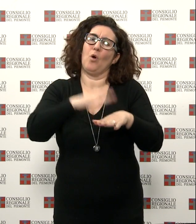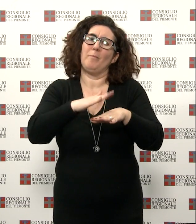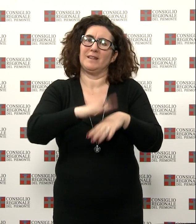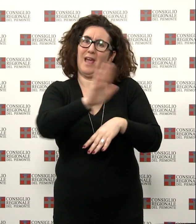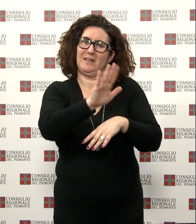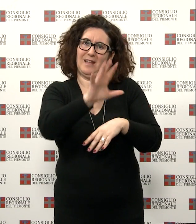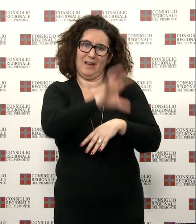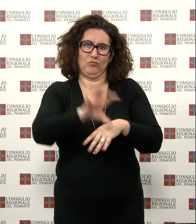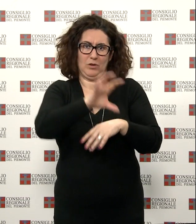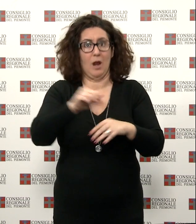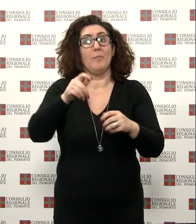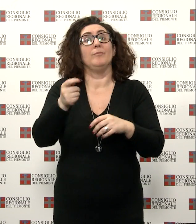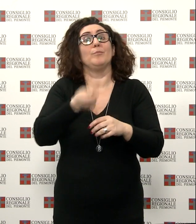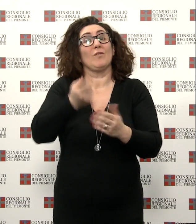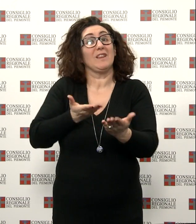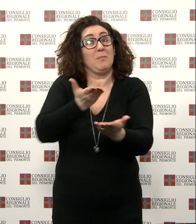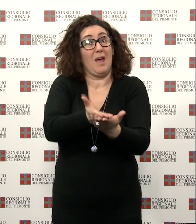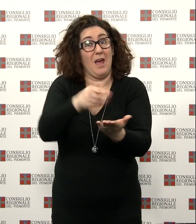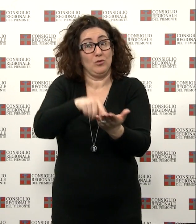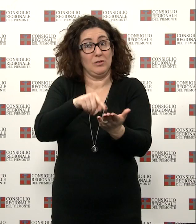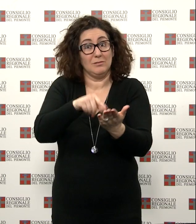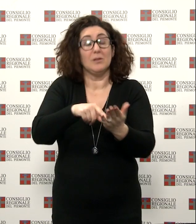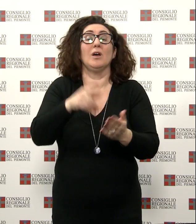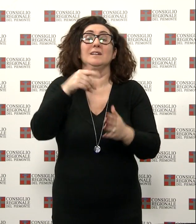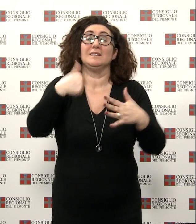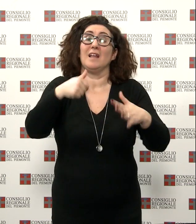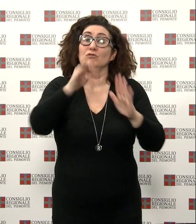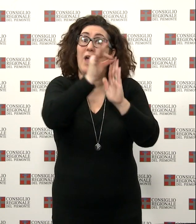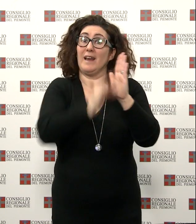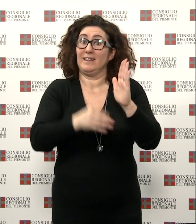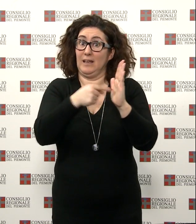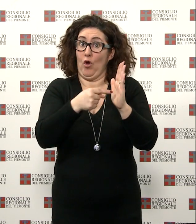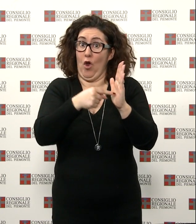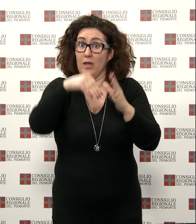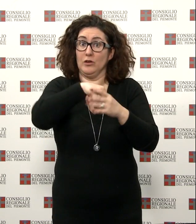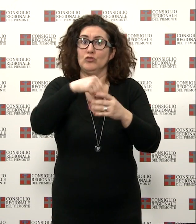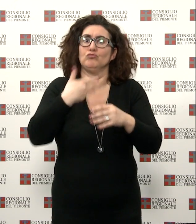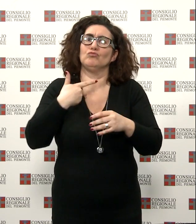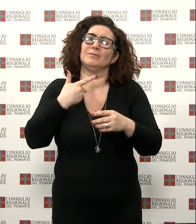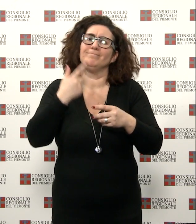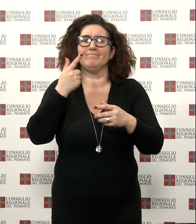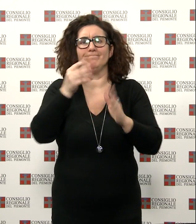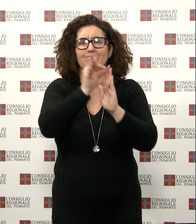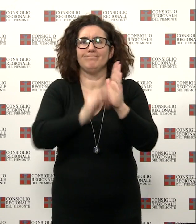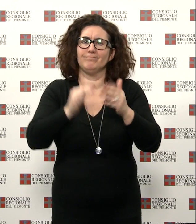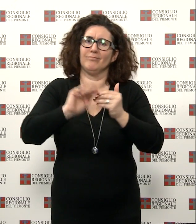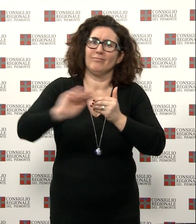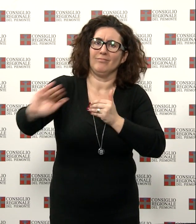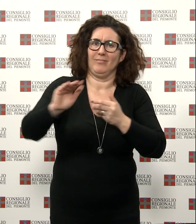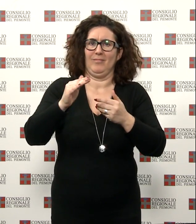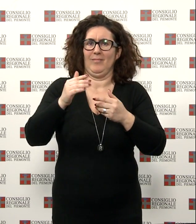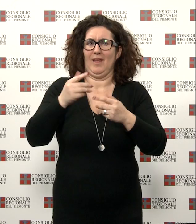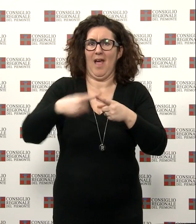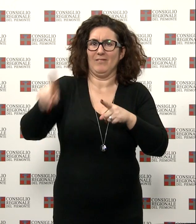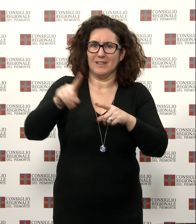da 19 articoli, fissa alcuni criteri generali per la prevenzione e il contrasto alle discriminazioni in diversi ambiti, dalla salute alla